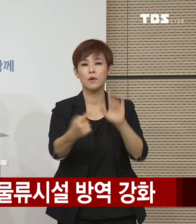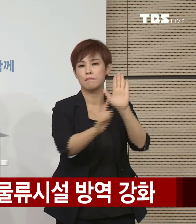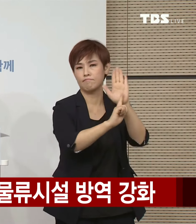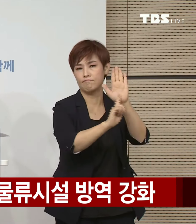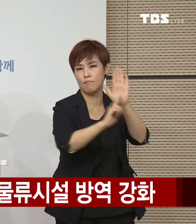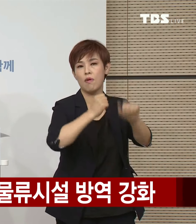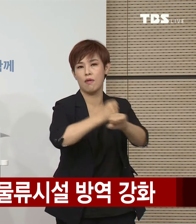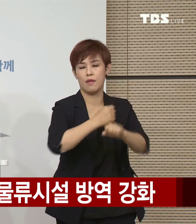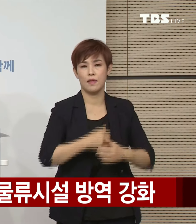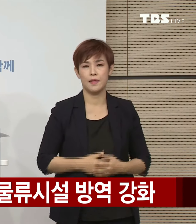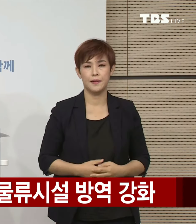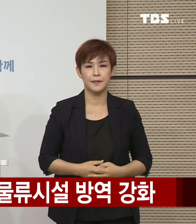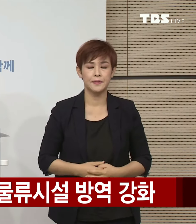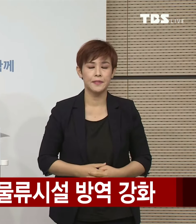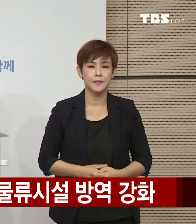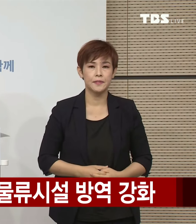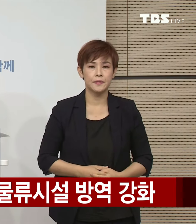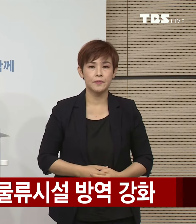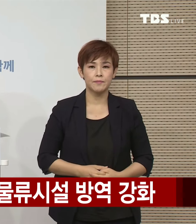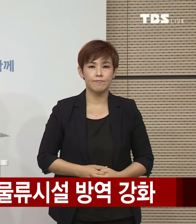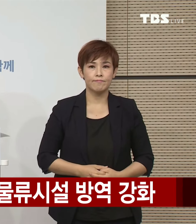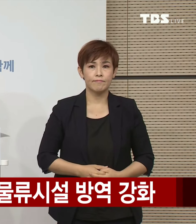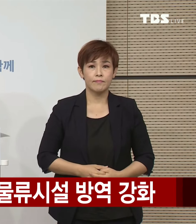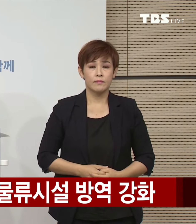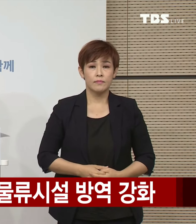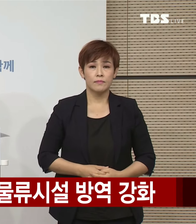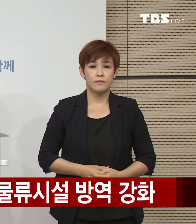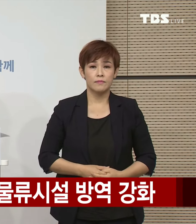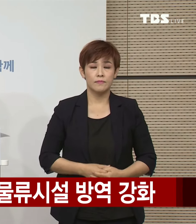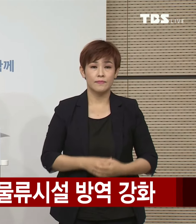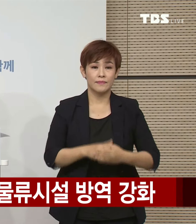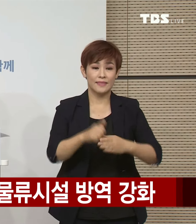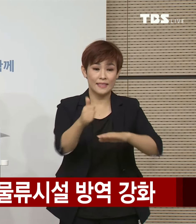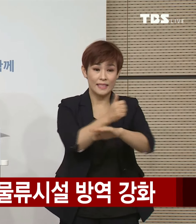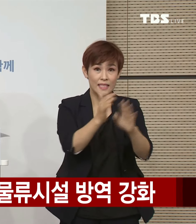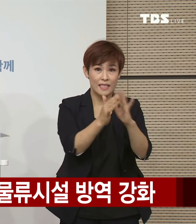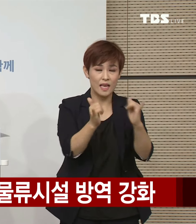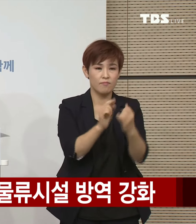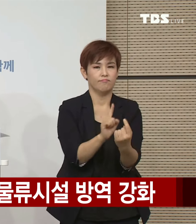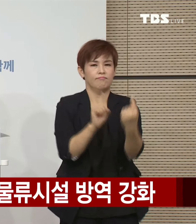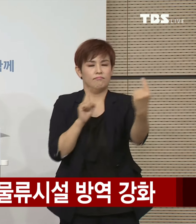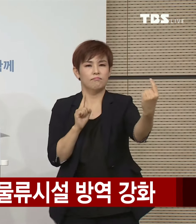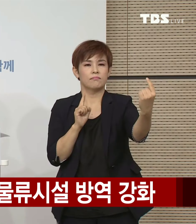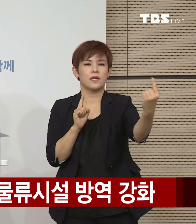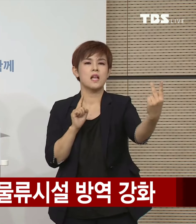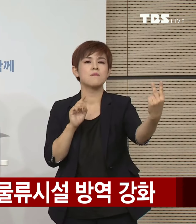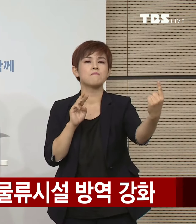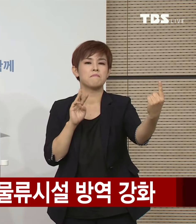안내할 계획입니다. 또한 이용객 간 최소 1m의 거리를 두도록 하고